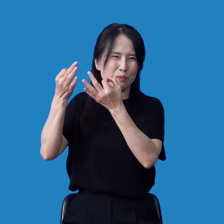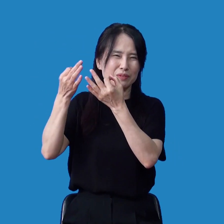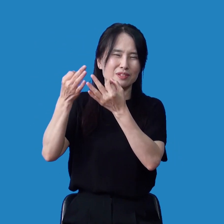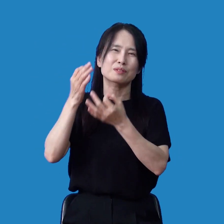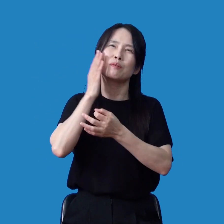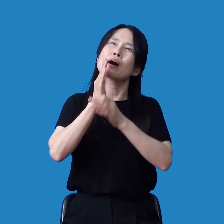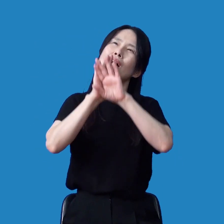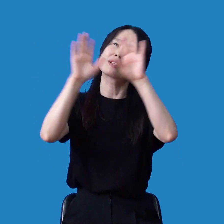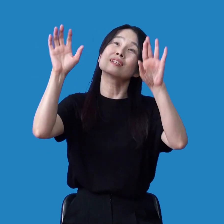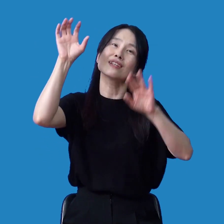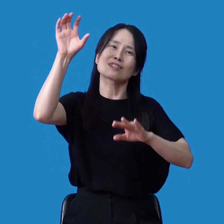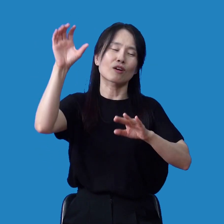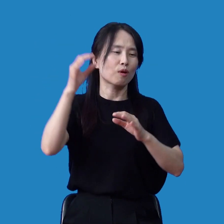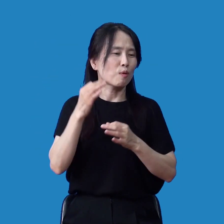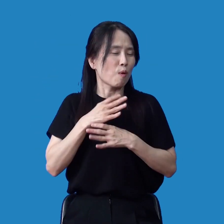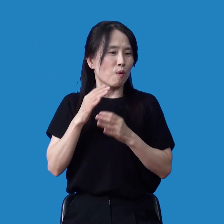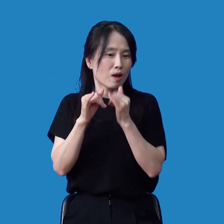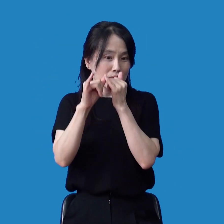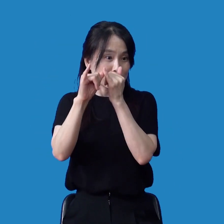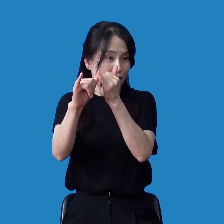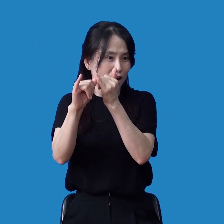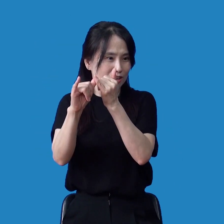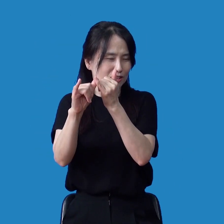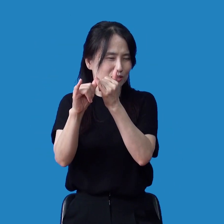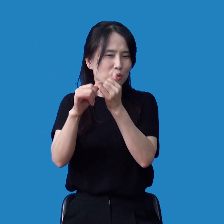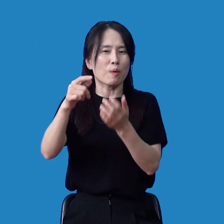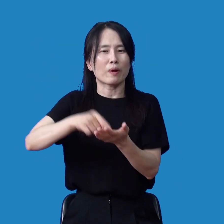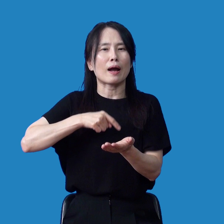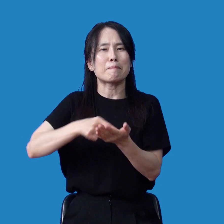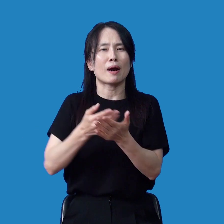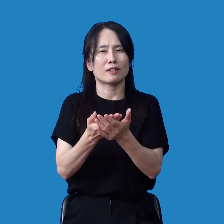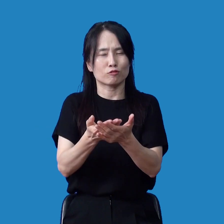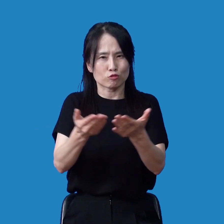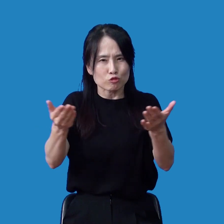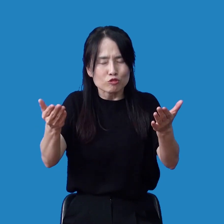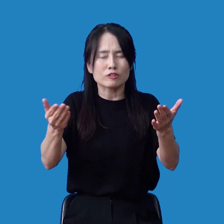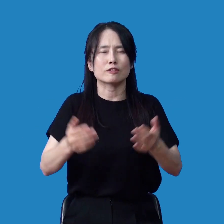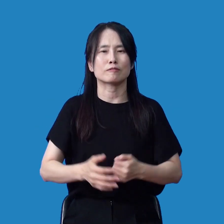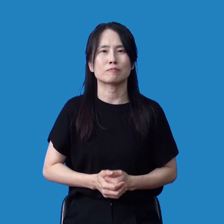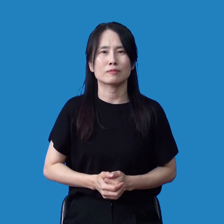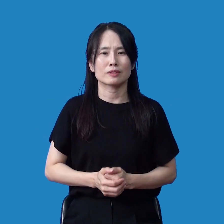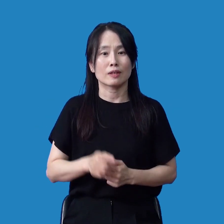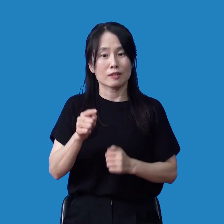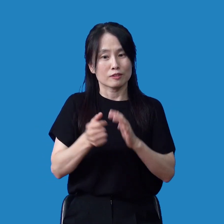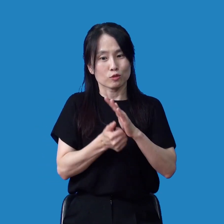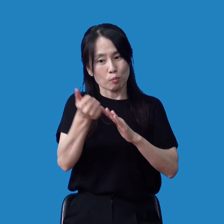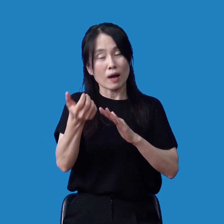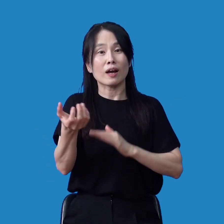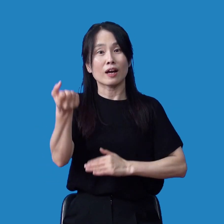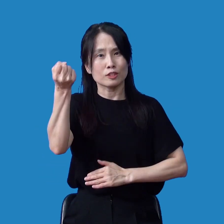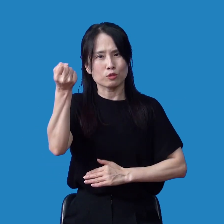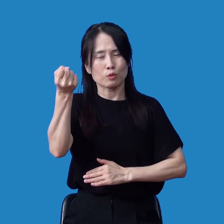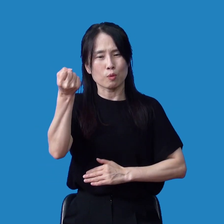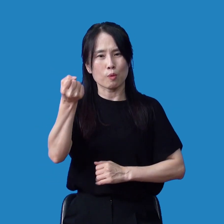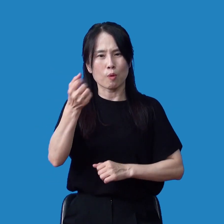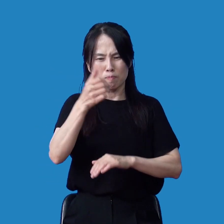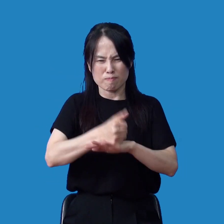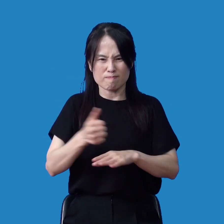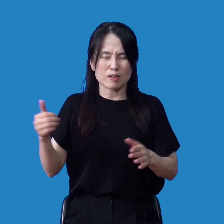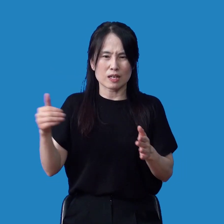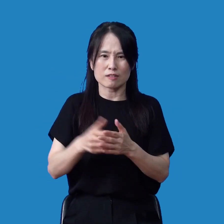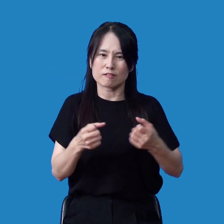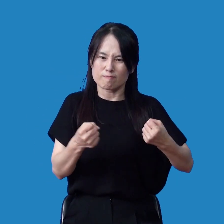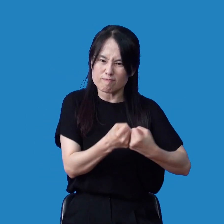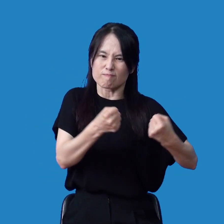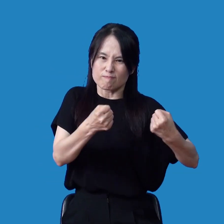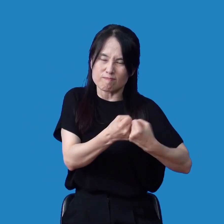하늘에서 놀라운 상급으로 우리를 갚아주실 것입니다. 그 소망을 안고 꿋꿋이